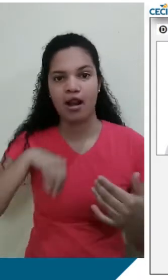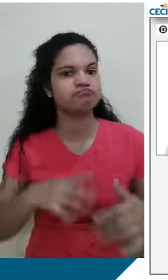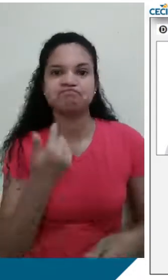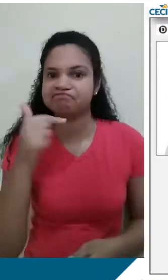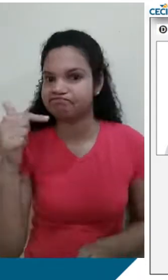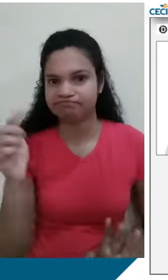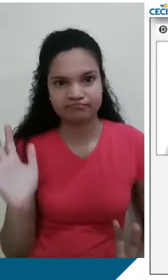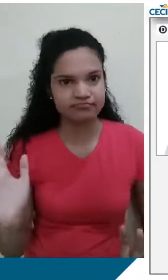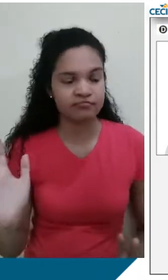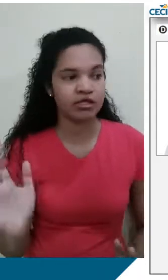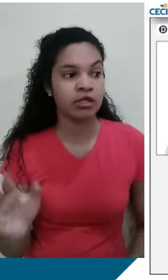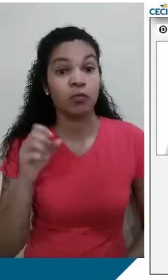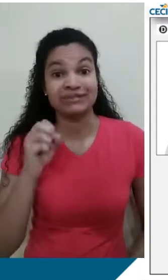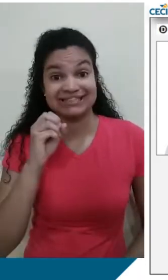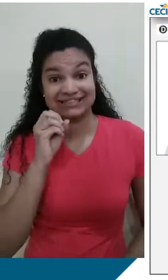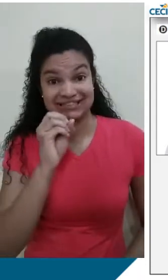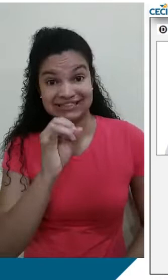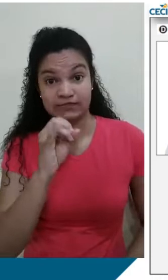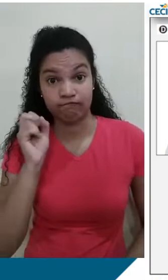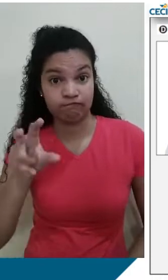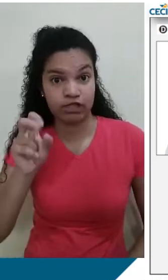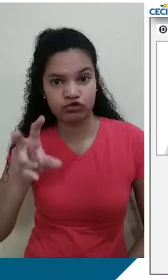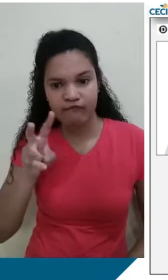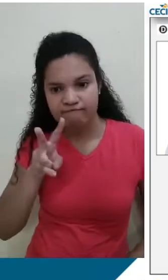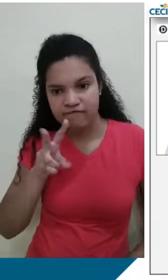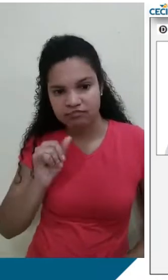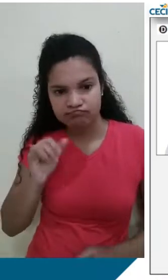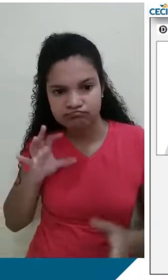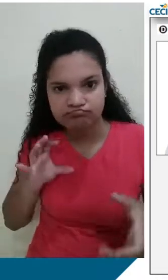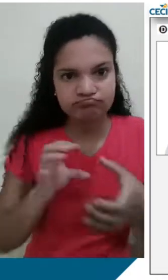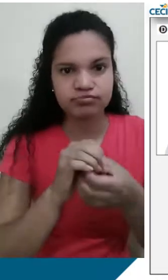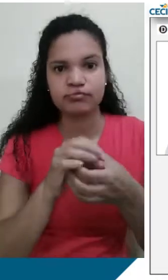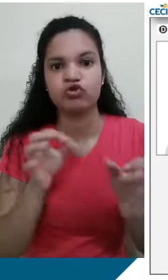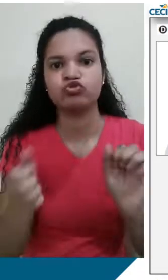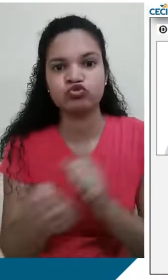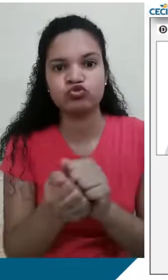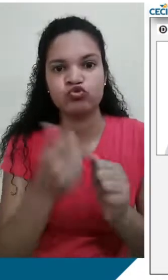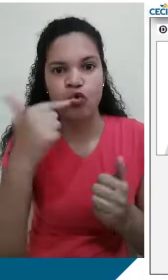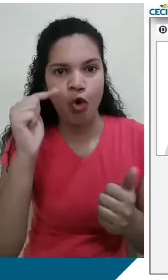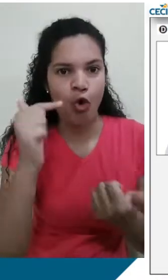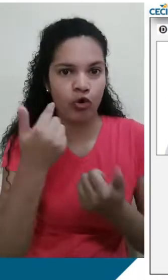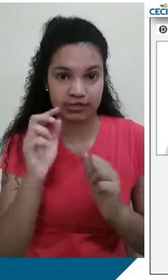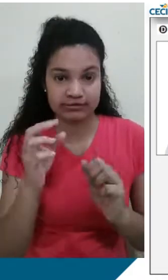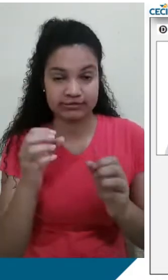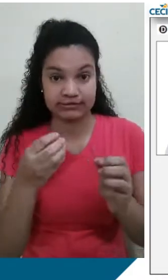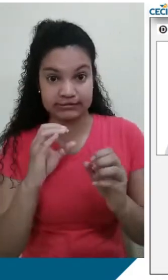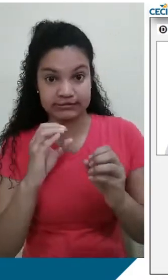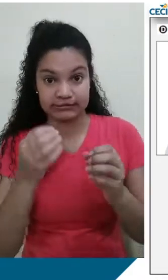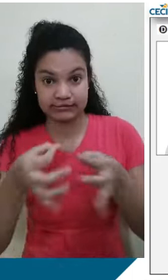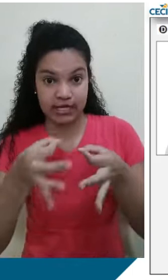lembrar que quando o vírus vai parasitar uma célula hospedeira, existe uma interação